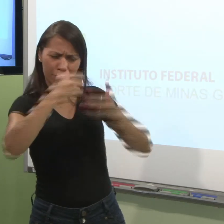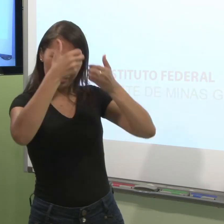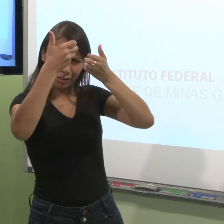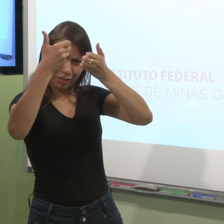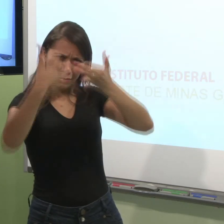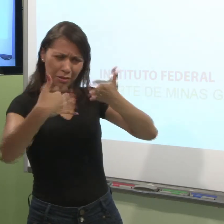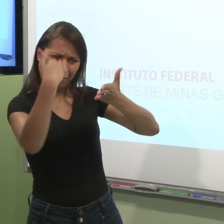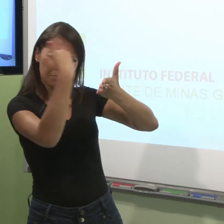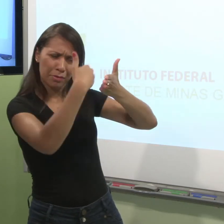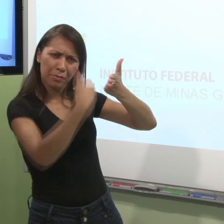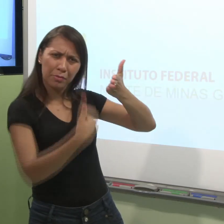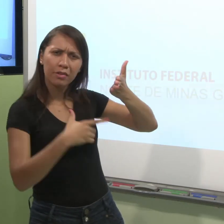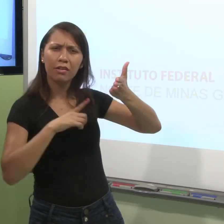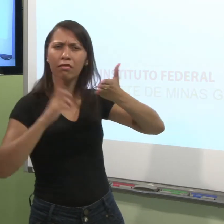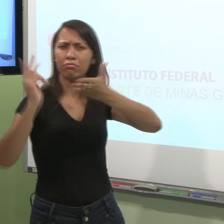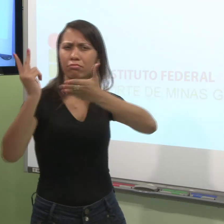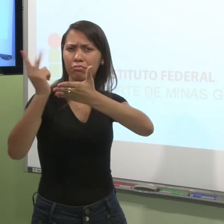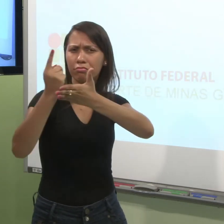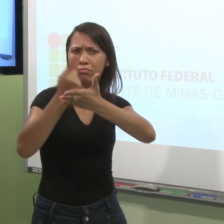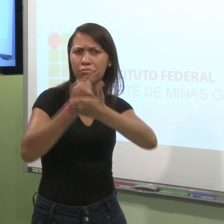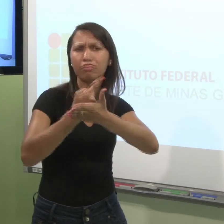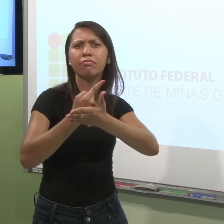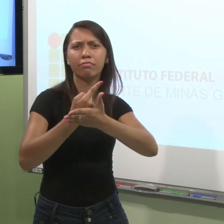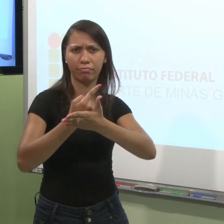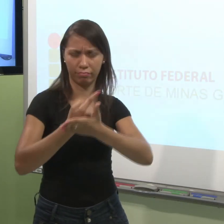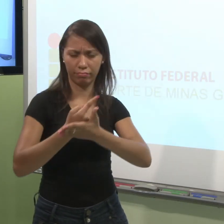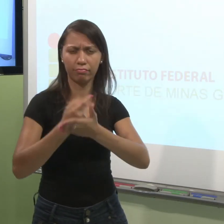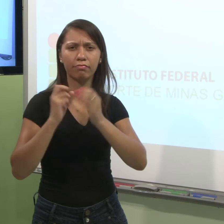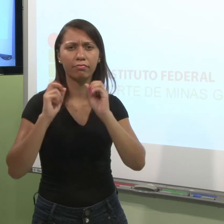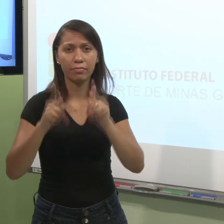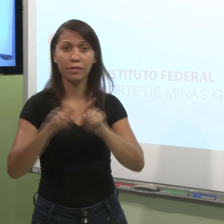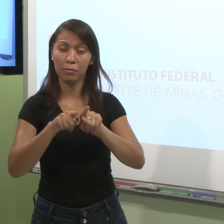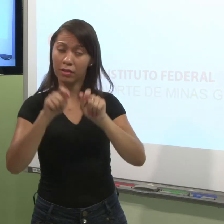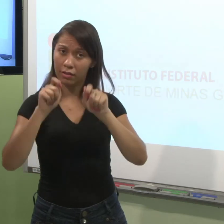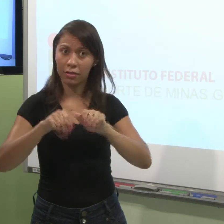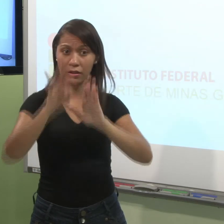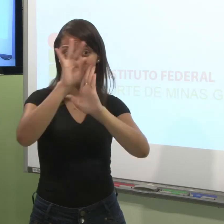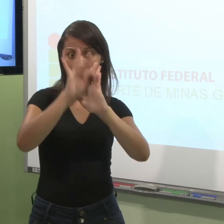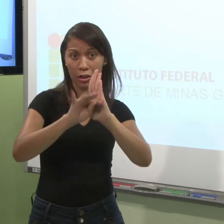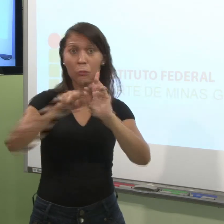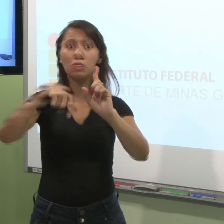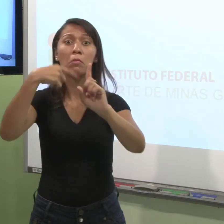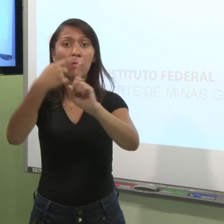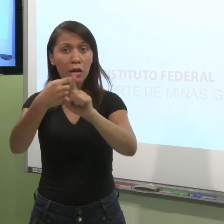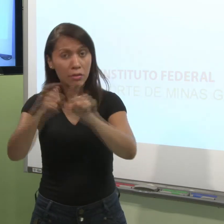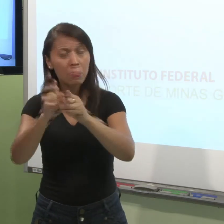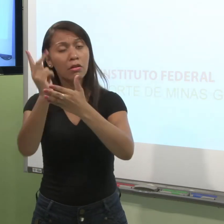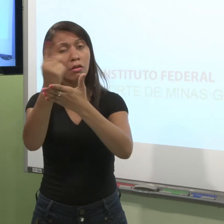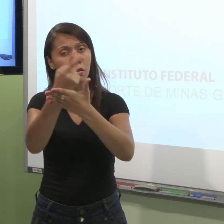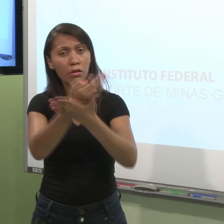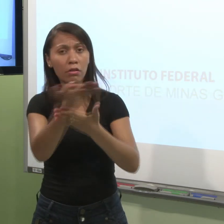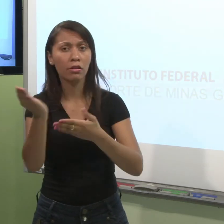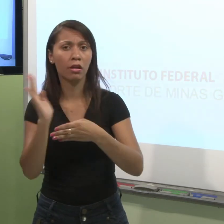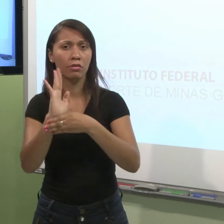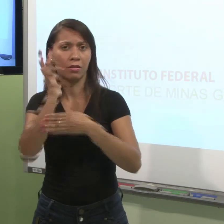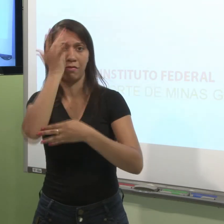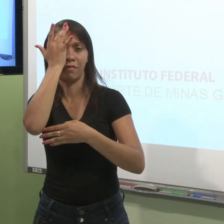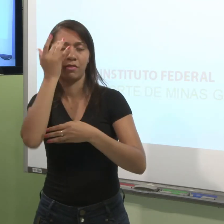com ilustrações, que são os objetos não textuais, lembram? E que vão facilitar a compreensão de vocês. Vimos mais